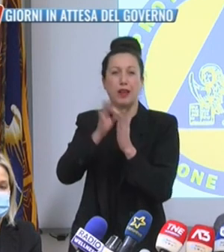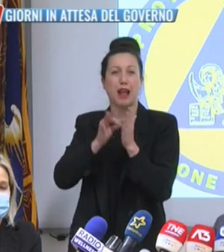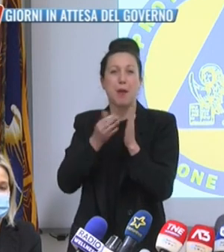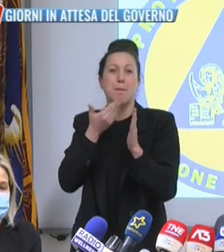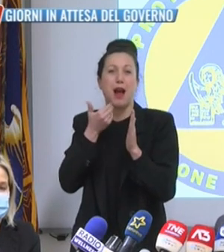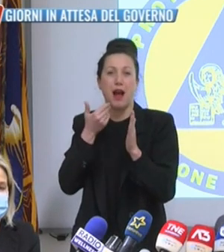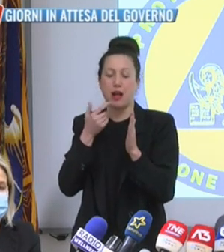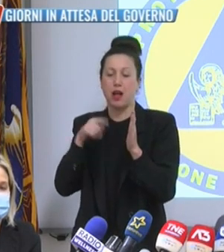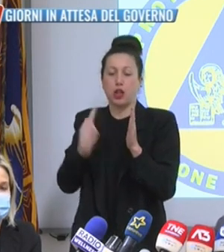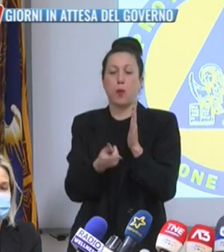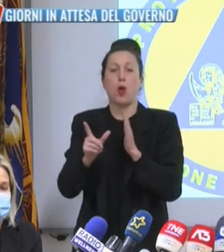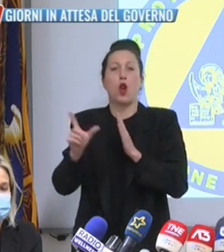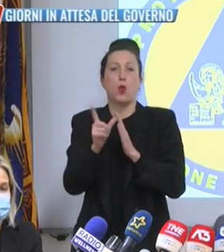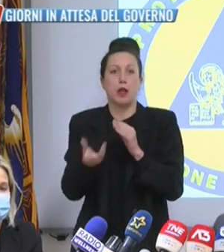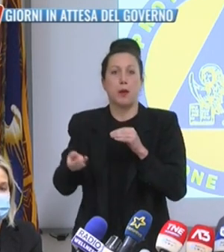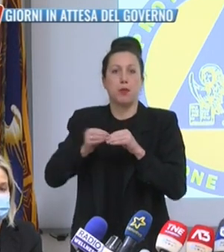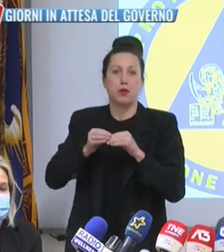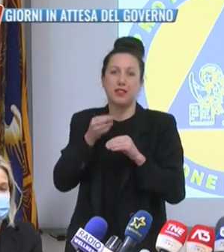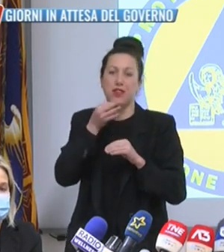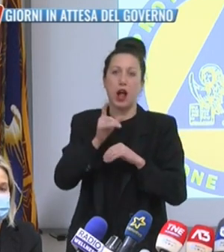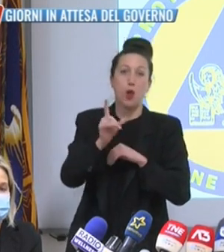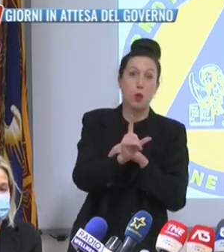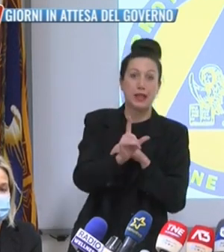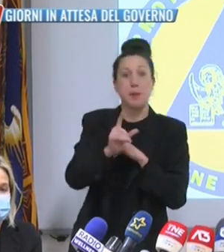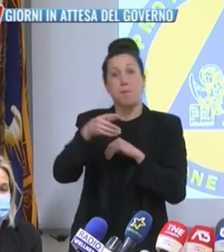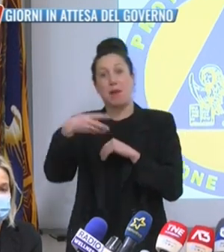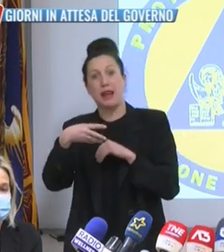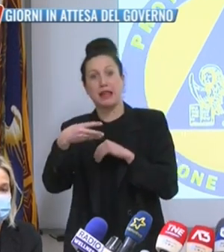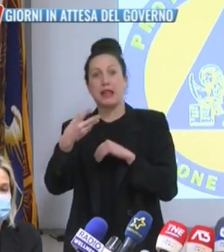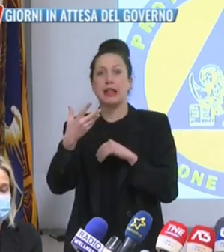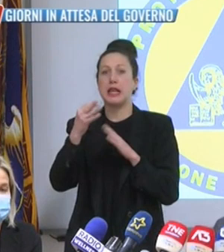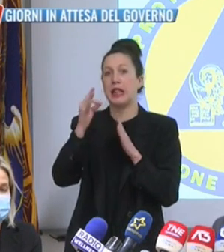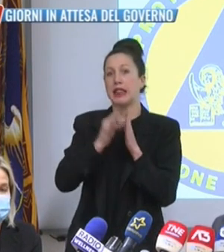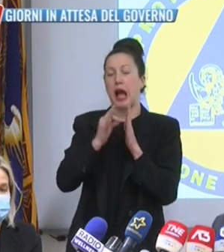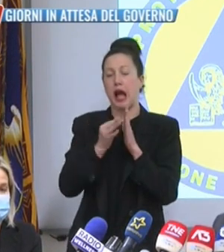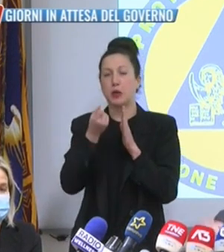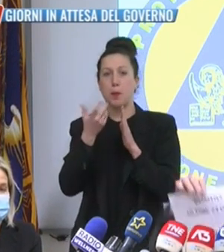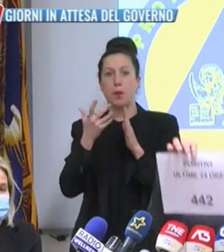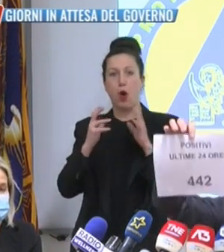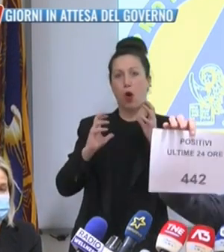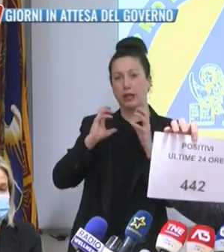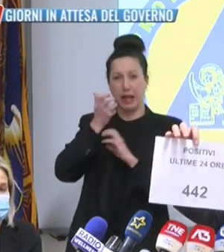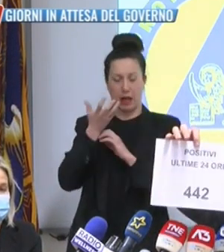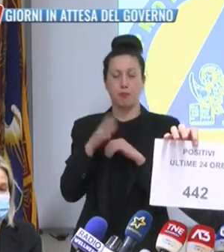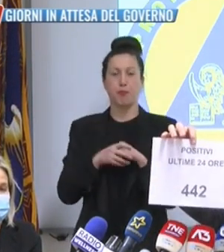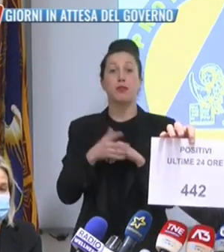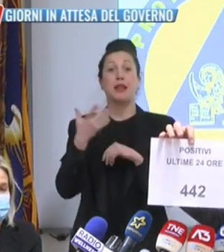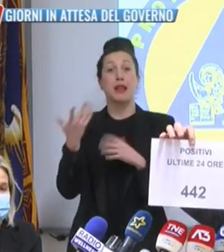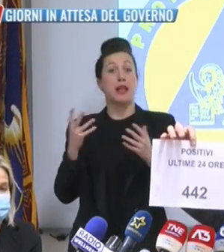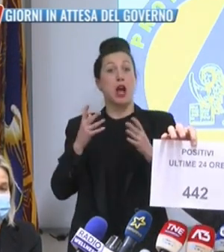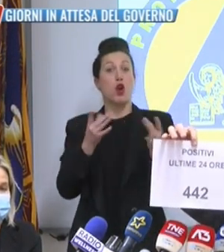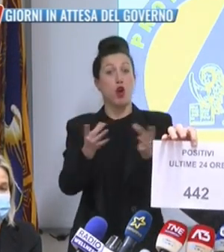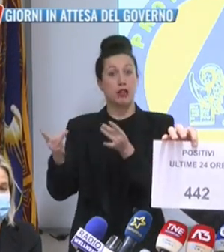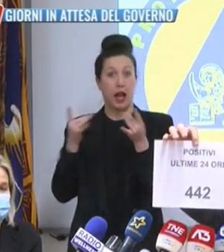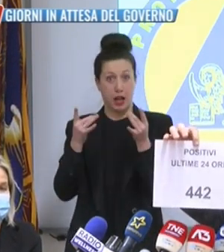diciamo che il bollettino fondamentalmente del lunedì e del martedì sono bollettini che vanno in assestamento. Numero dei contagi delle